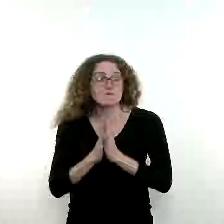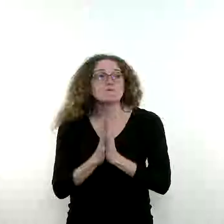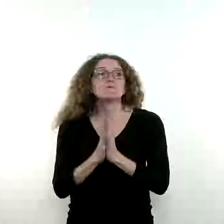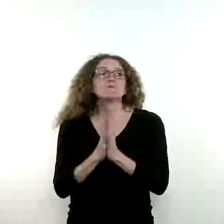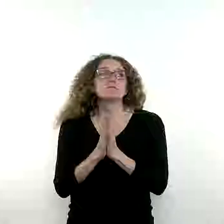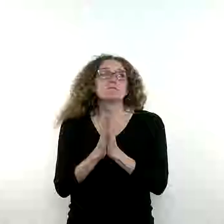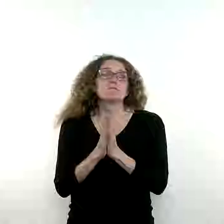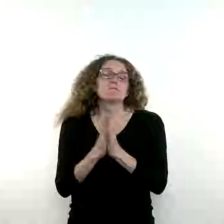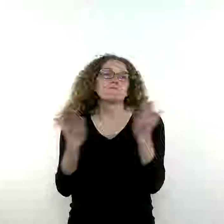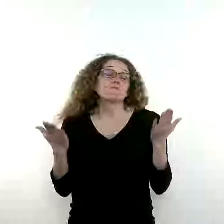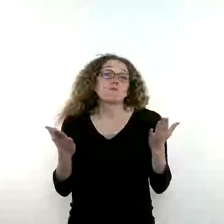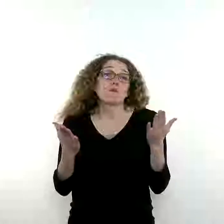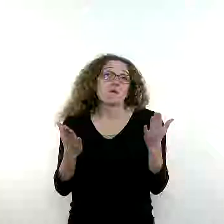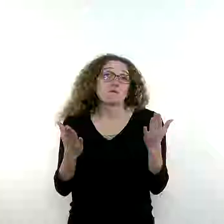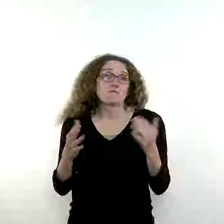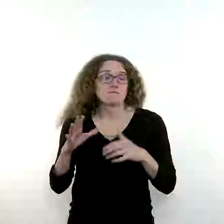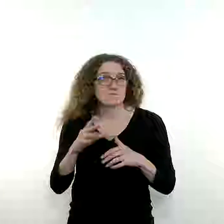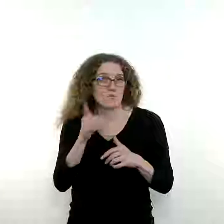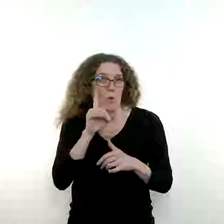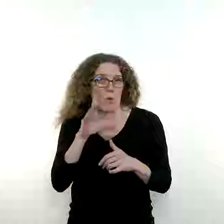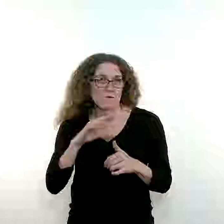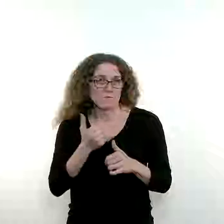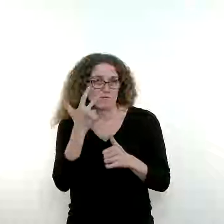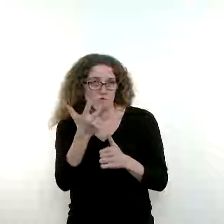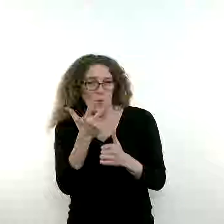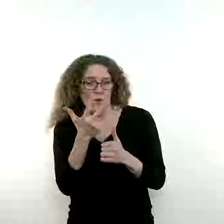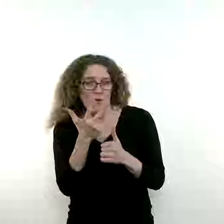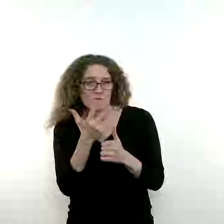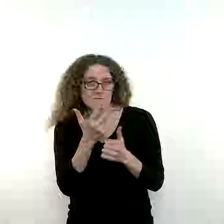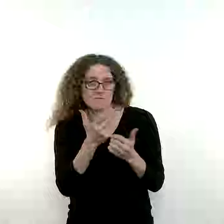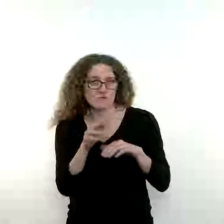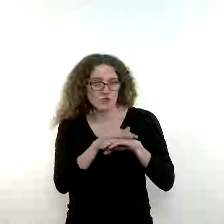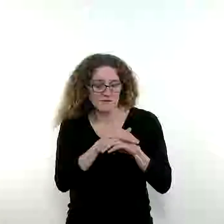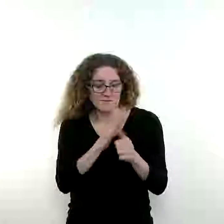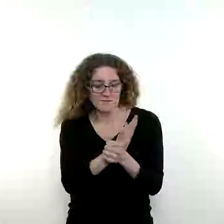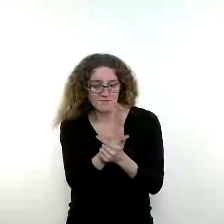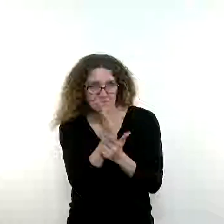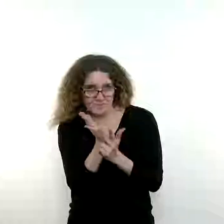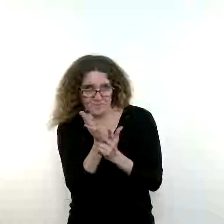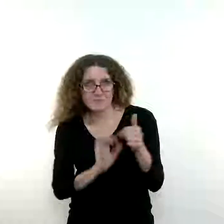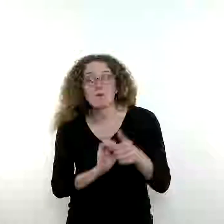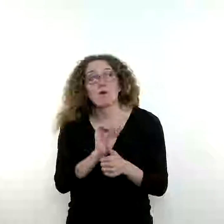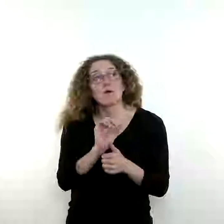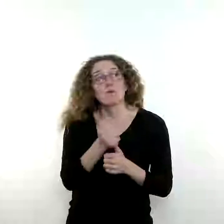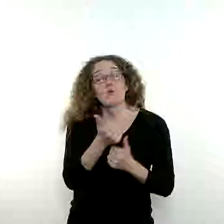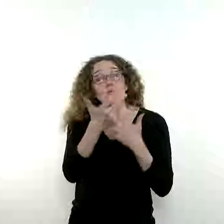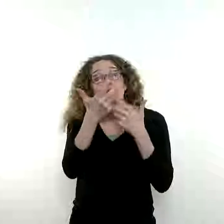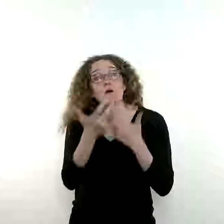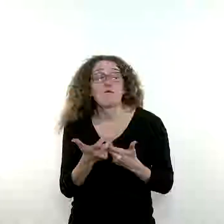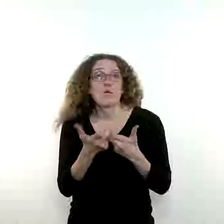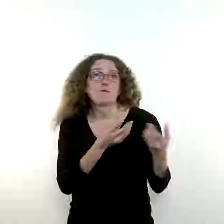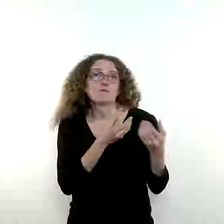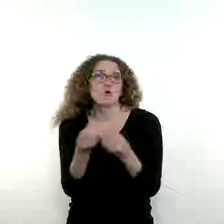une logique triple, à la fois pour renforcer l'efficacité de la